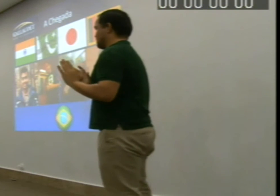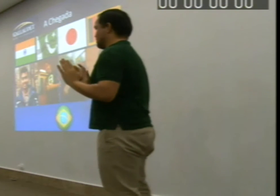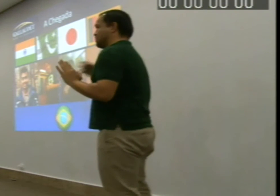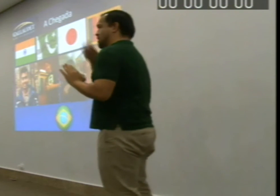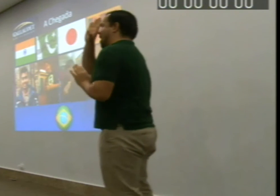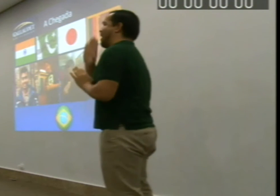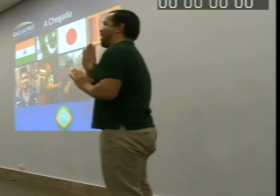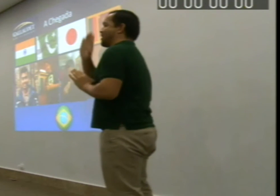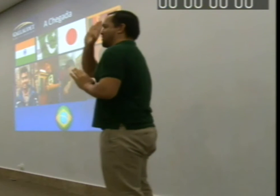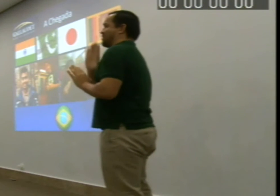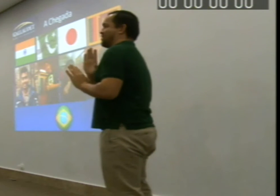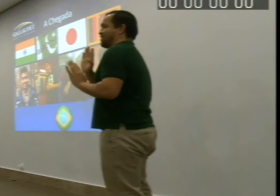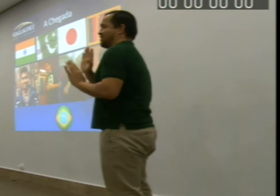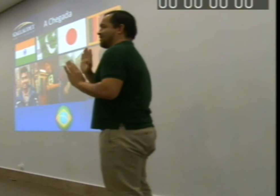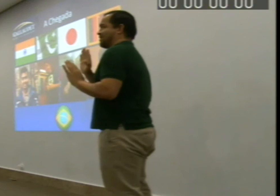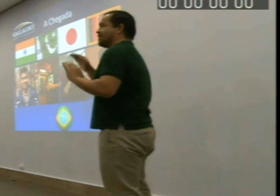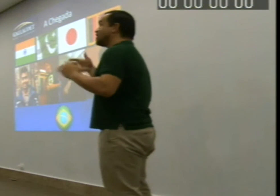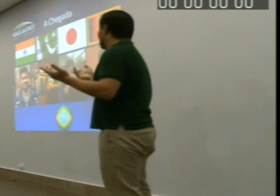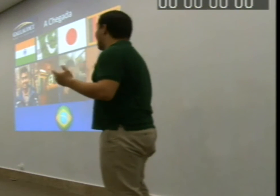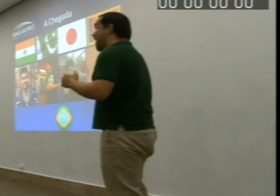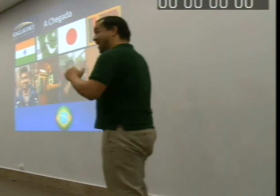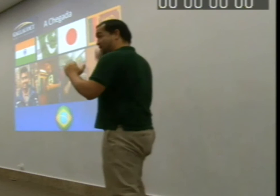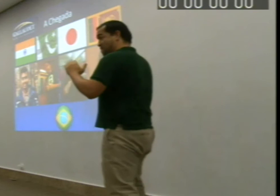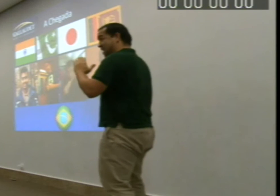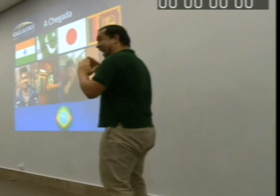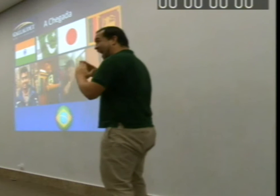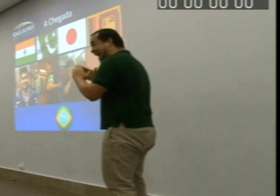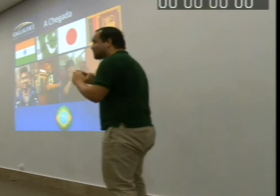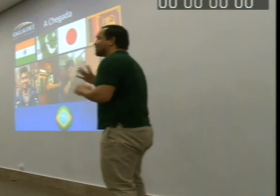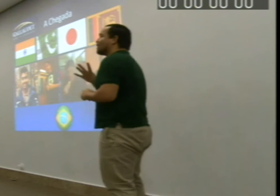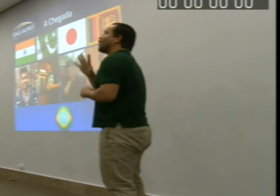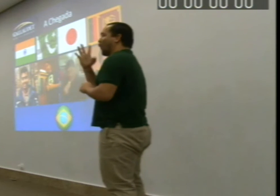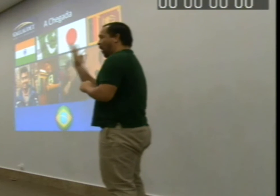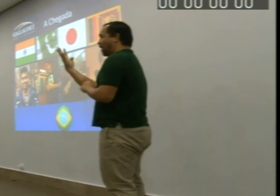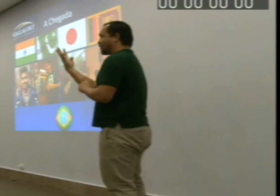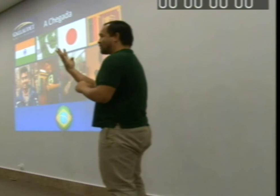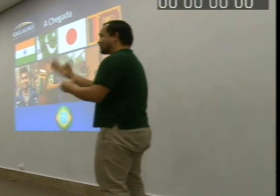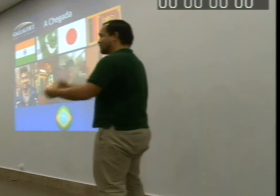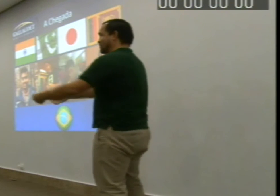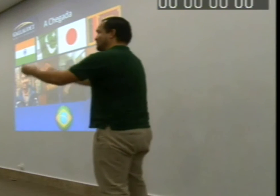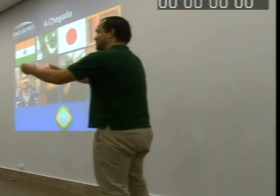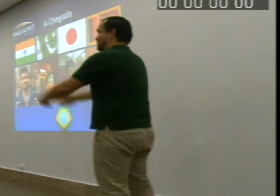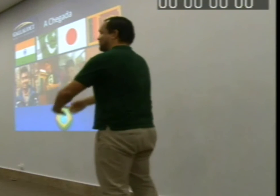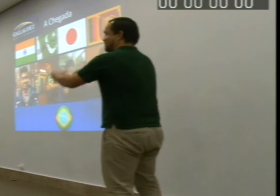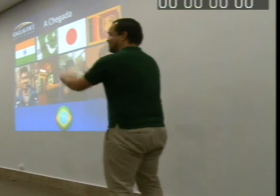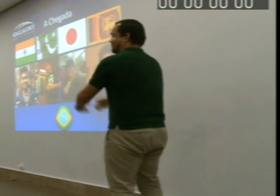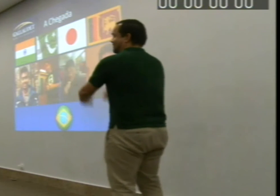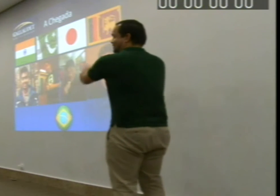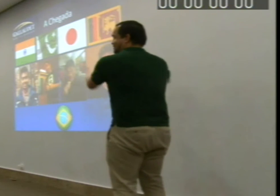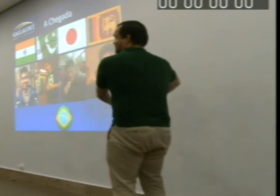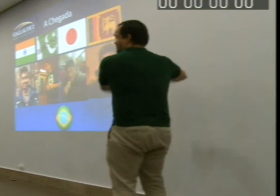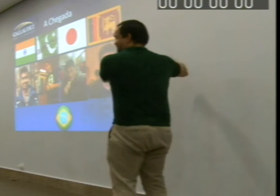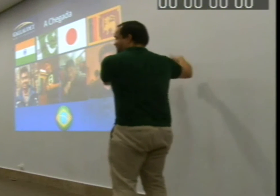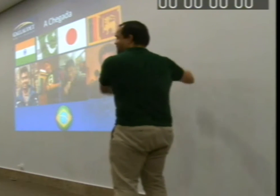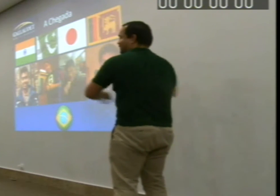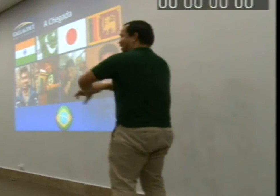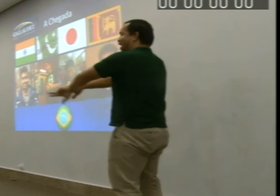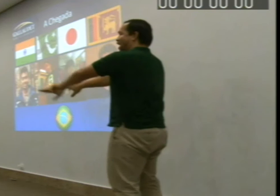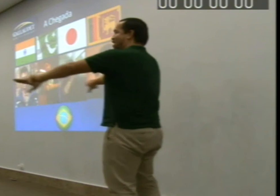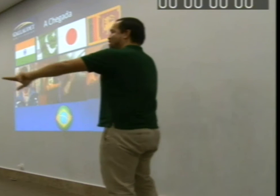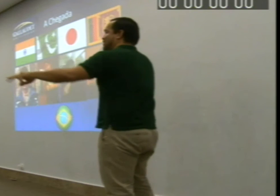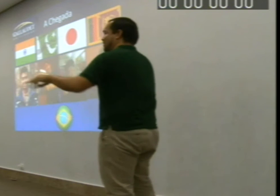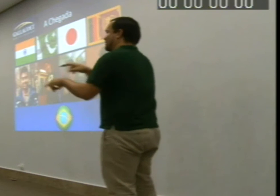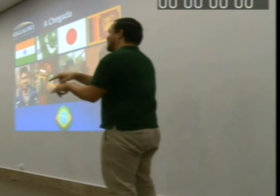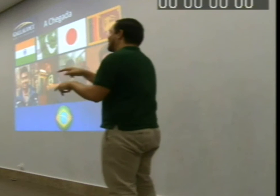que paga as operadoras lá é de graça então eles então na minha casa nósss os quatro tinham